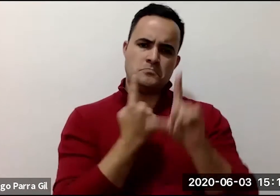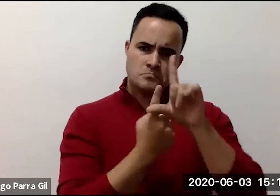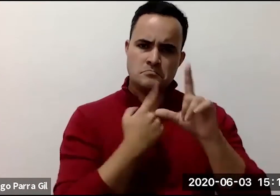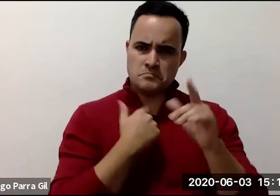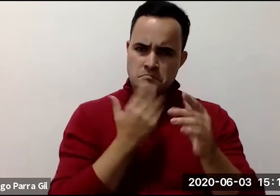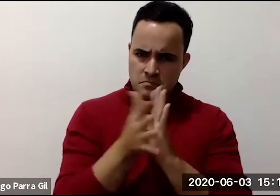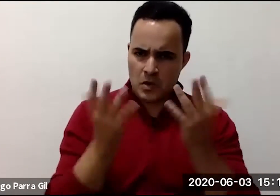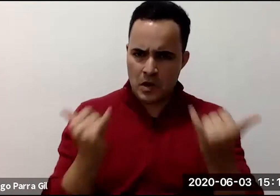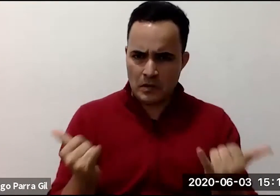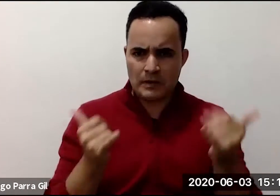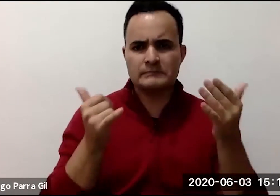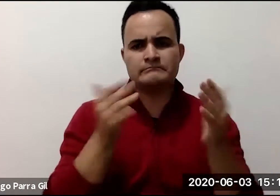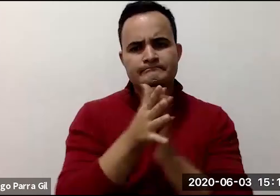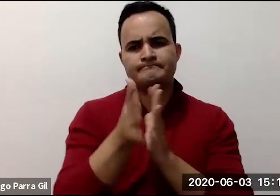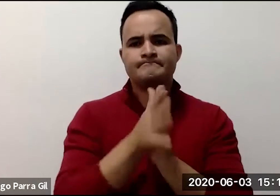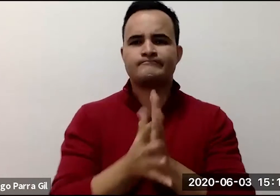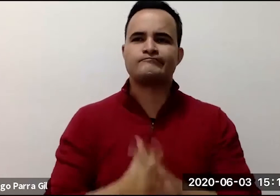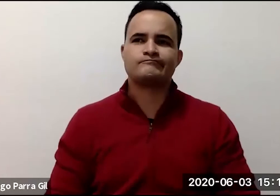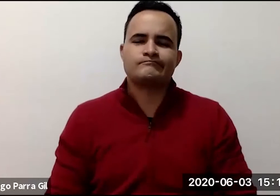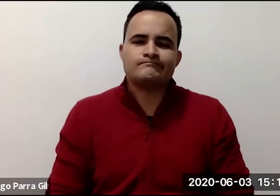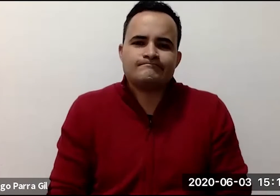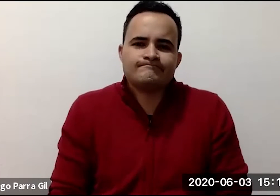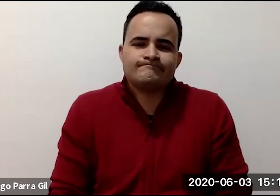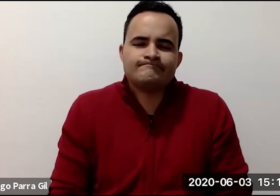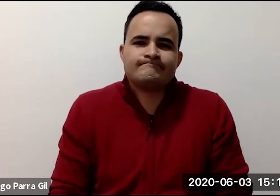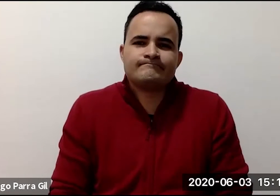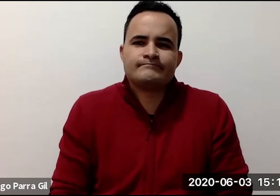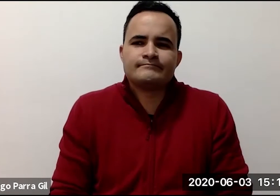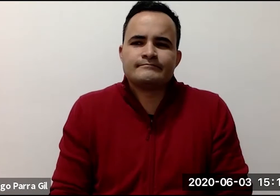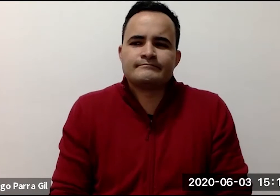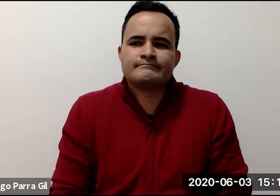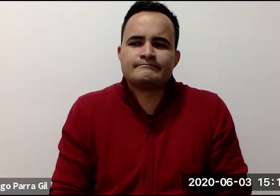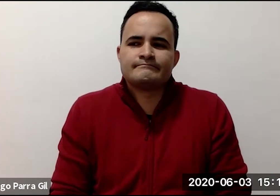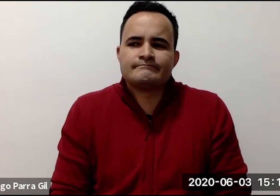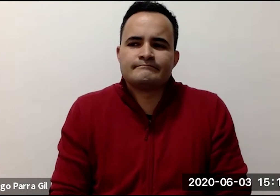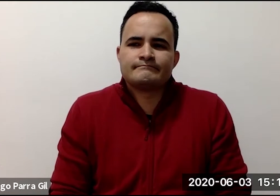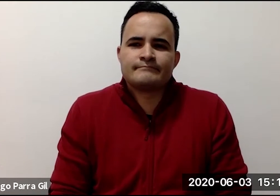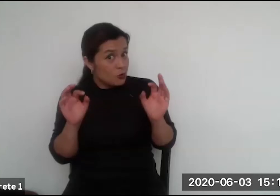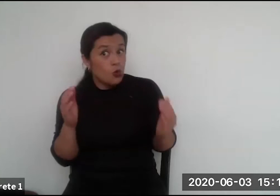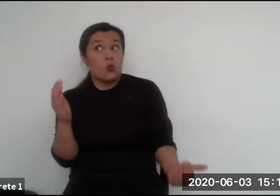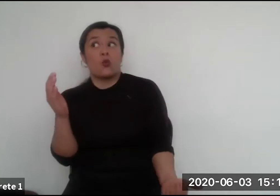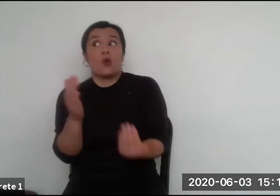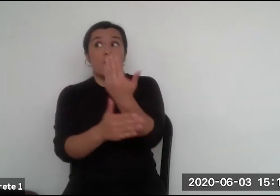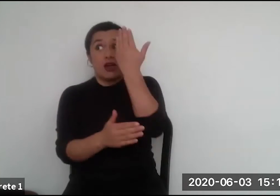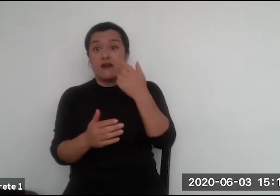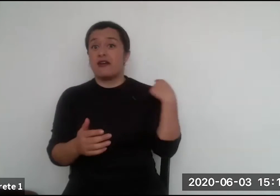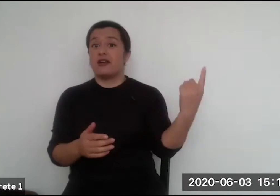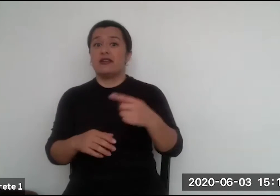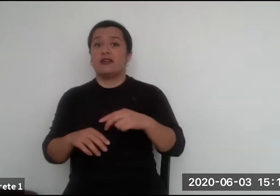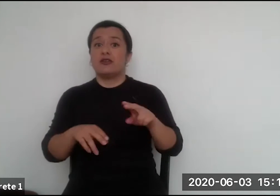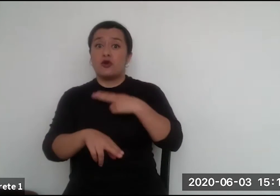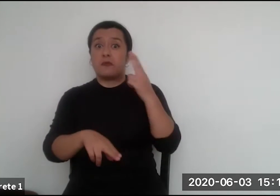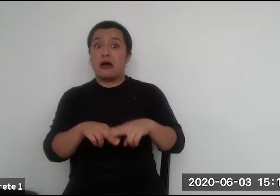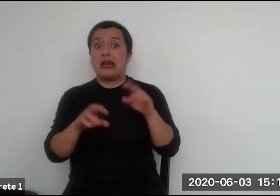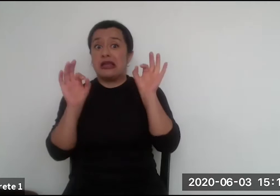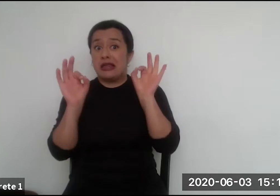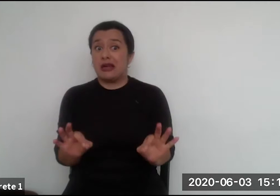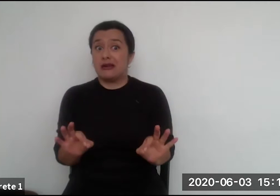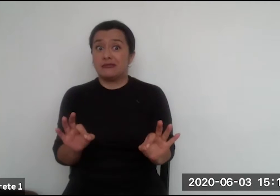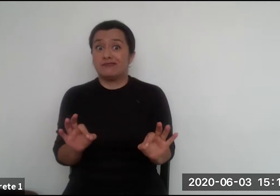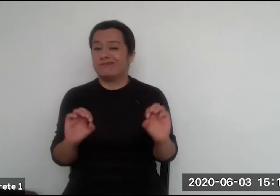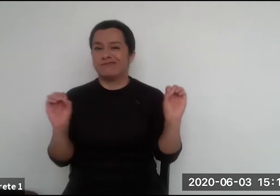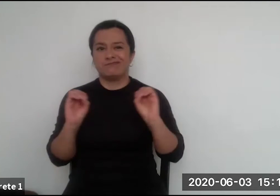se trata de ninguna normalidad, no hay ninguna nueva normalidad, ¿cierto? Por eso entonces